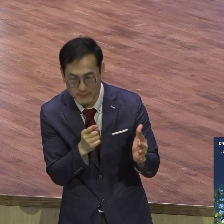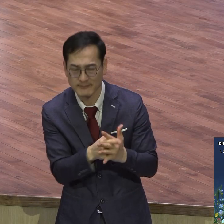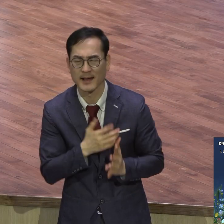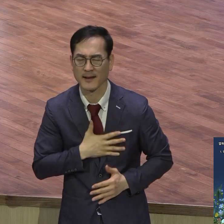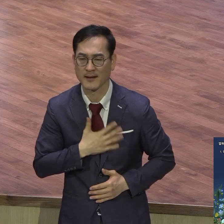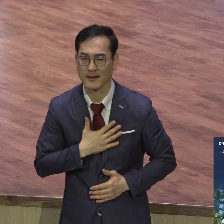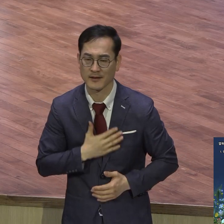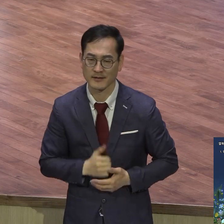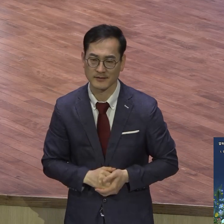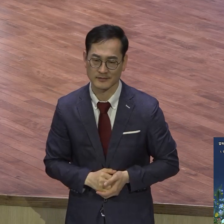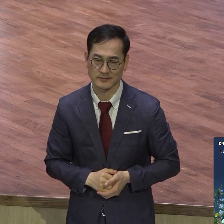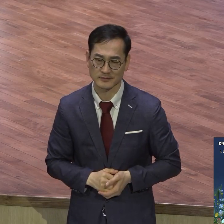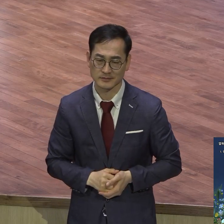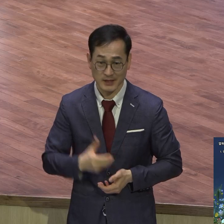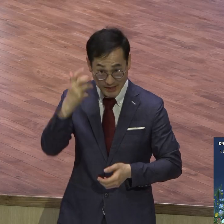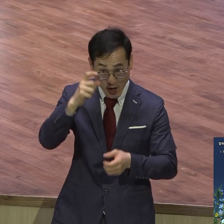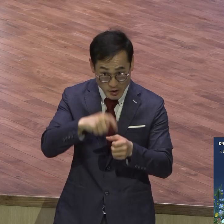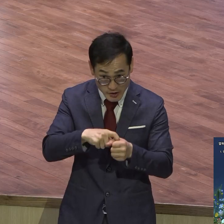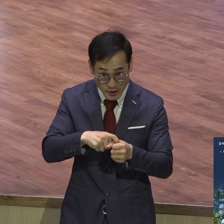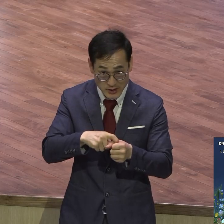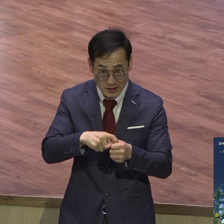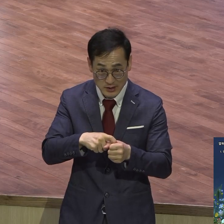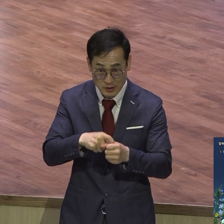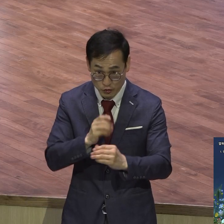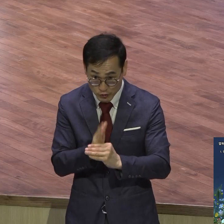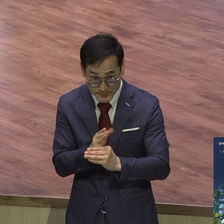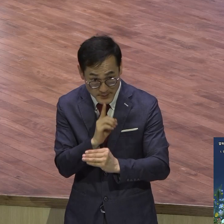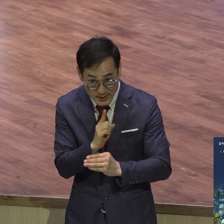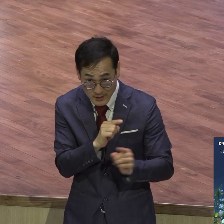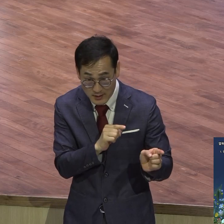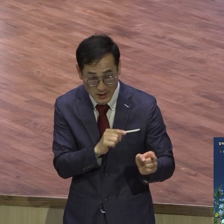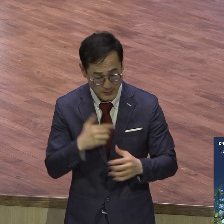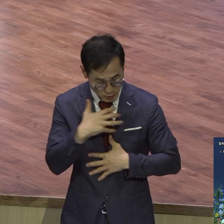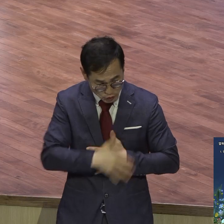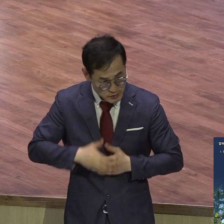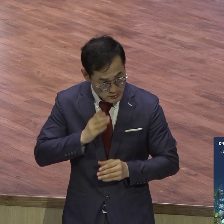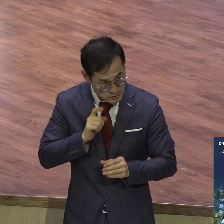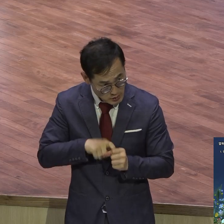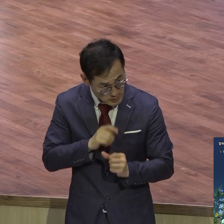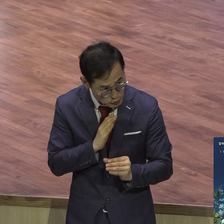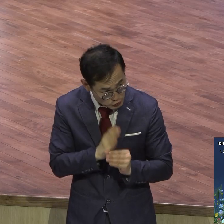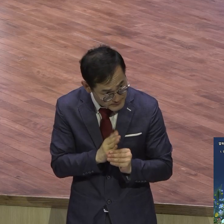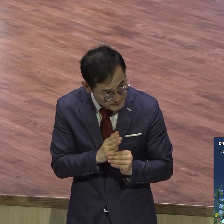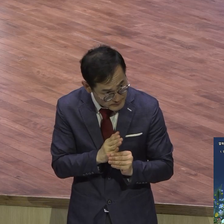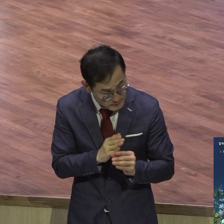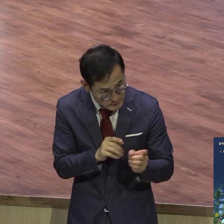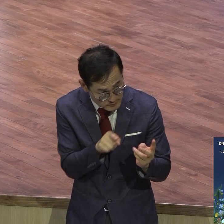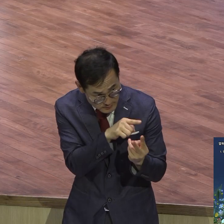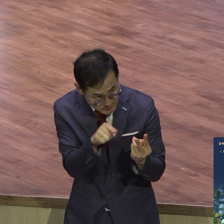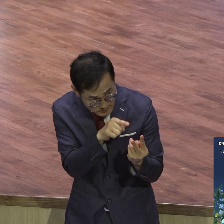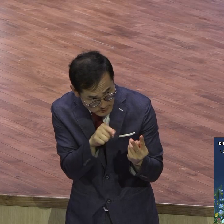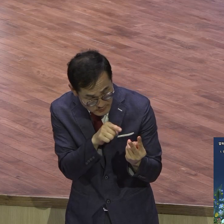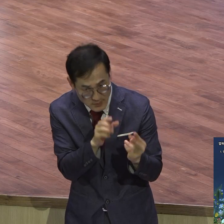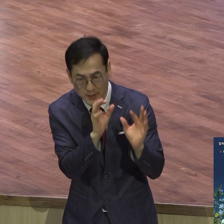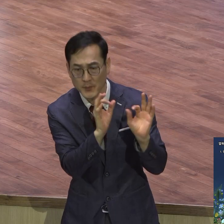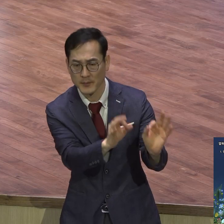영적인 감동을 주느냐 육신적인 도움을 주느냐 영적 분배를 가져야 돼요.